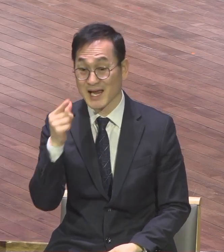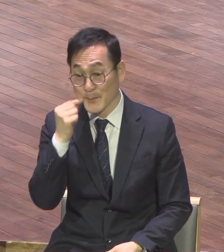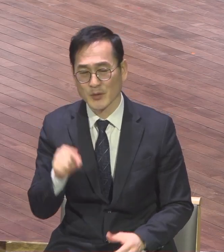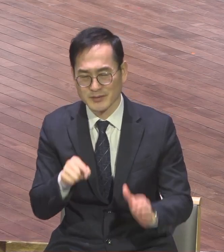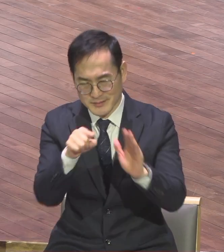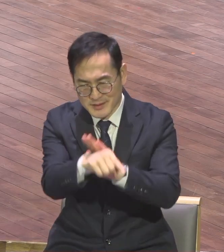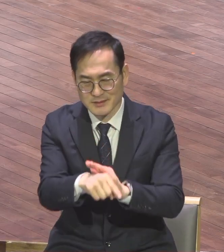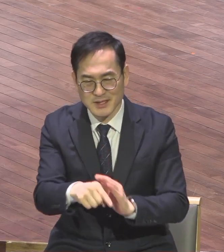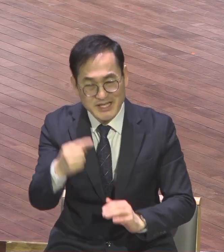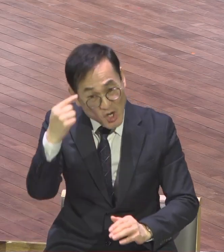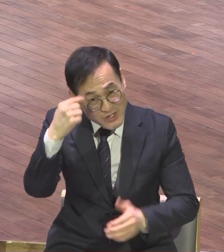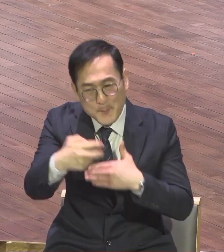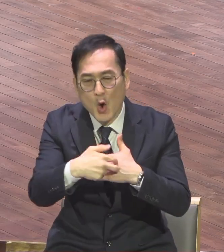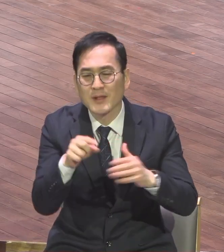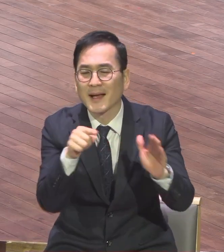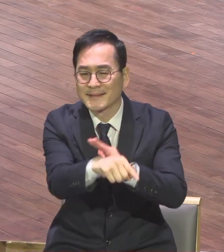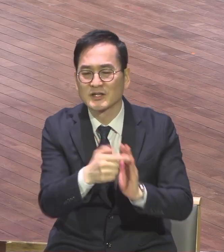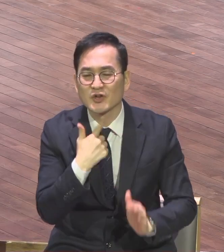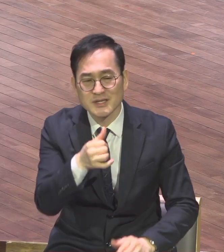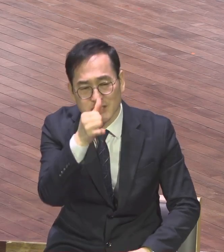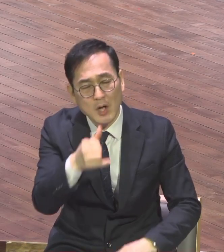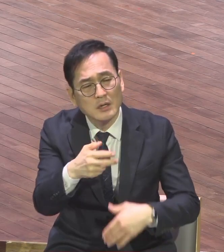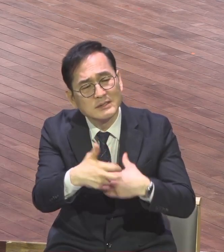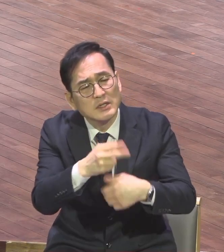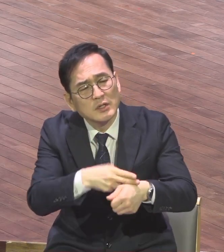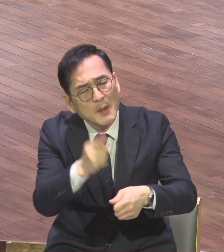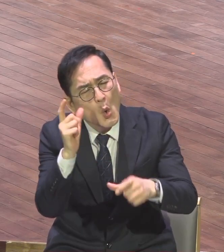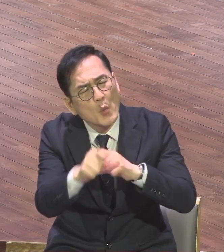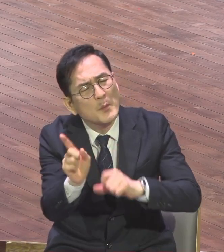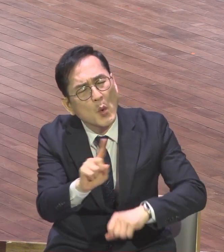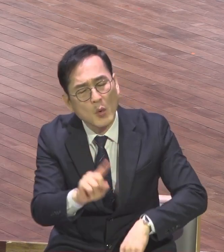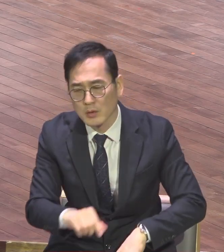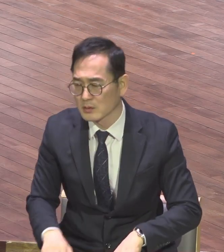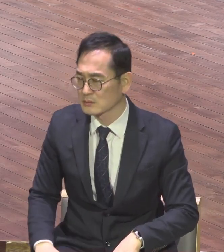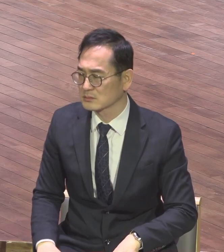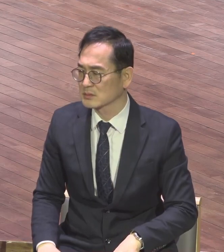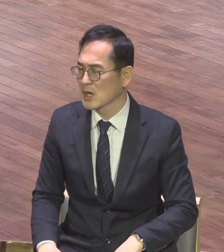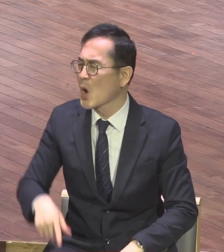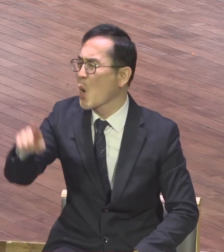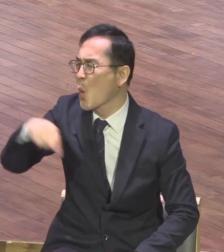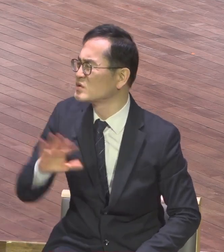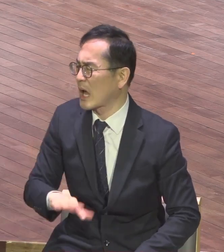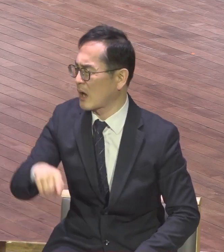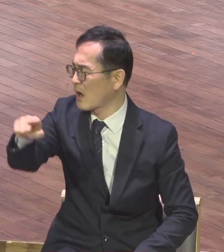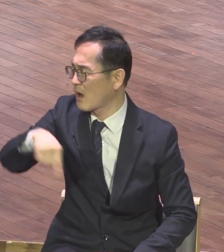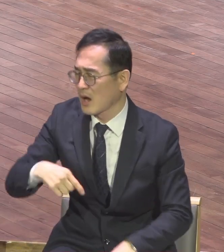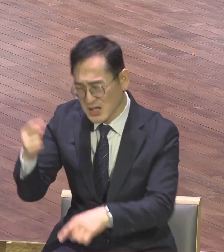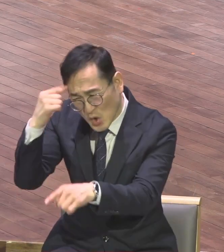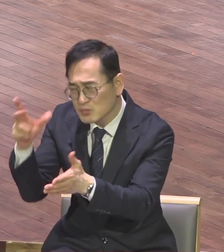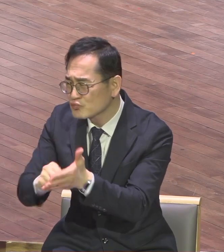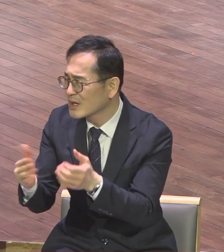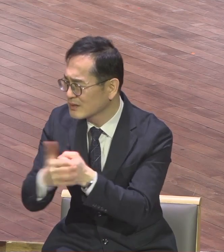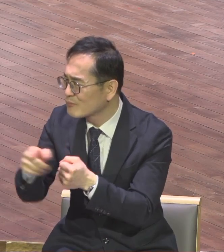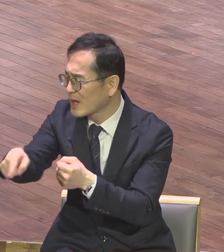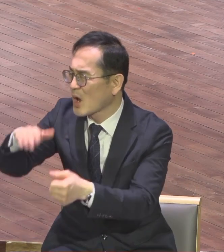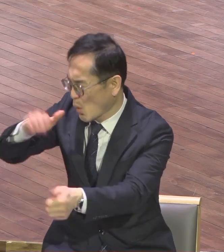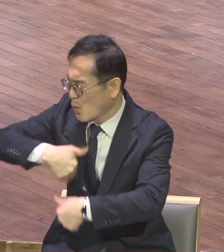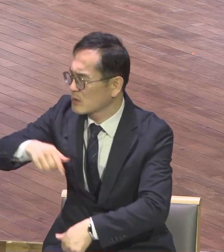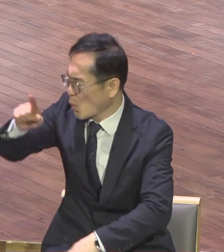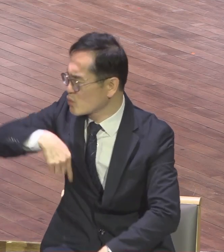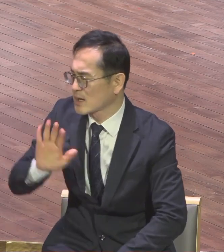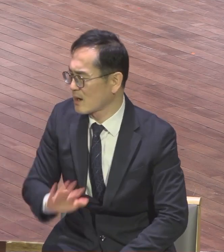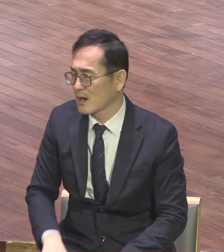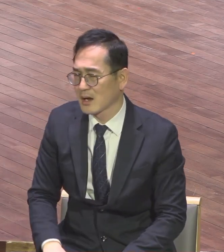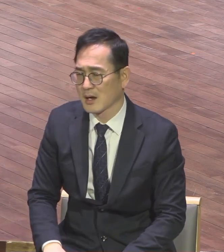만나서 이야기를 했더니 가장 고민이 뭐냐 했더니요. 치료하러 오지 않는다는 것이죠. 그래서 차를 가지고 가서